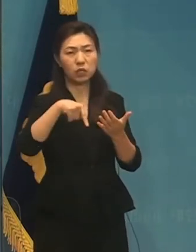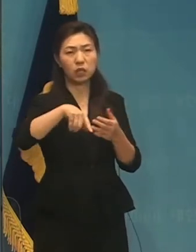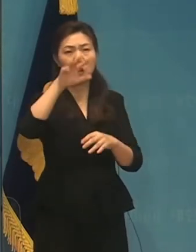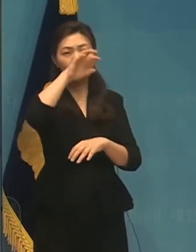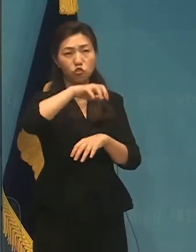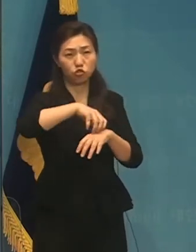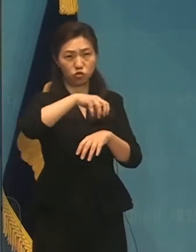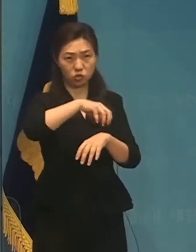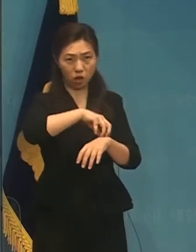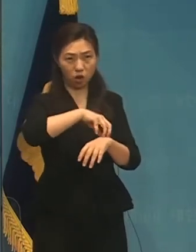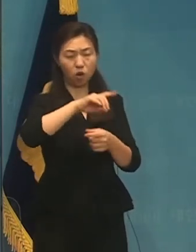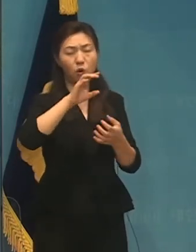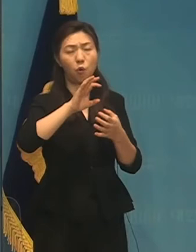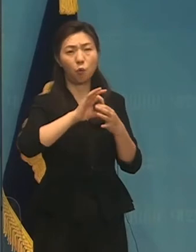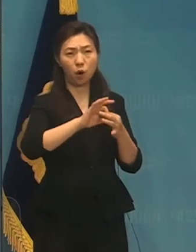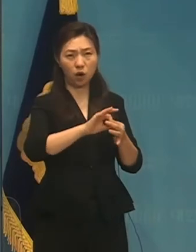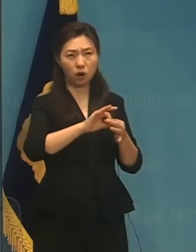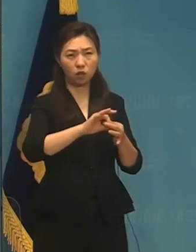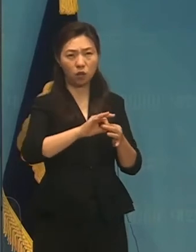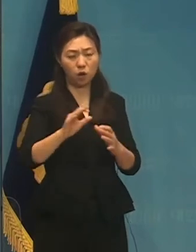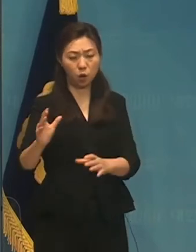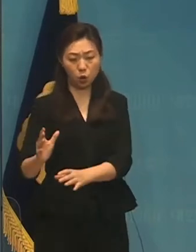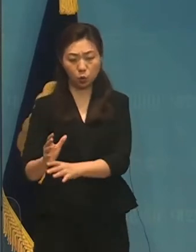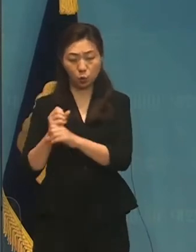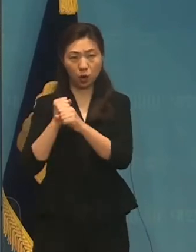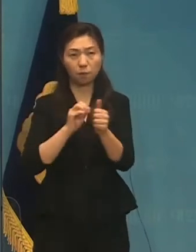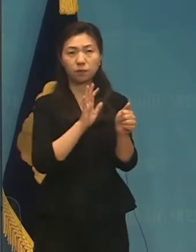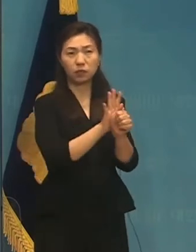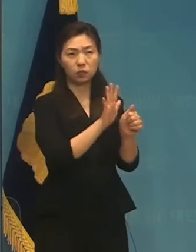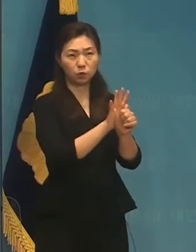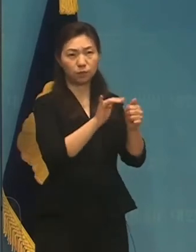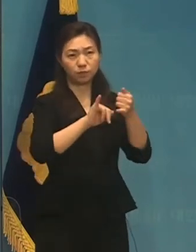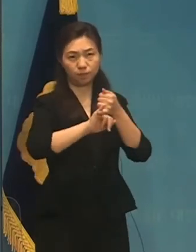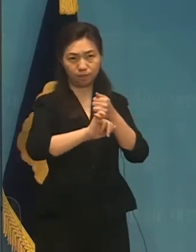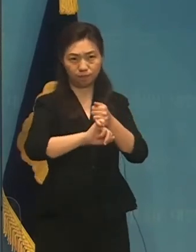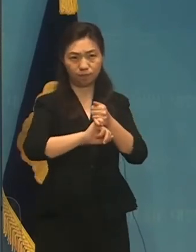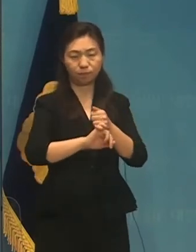직무직업교육훈련에 대해 파격적인 종합지원을 하도록 하겠습니다.